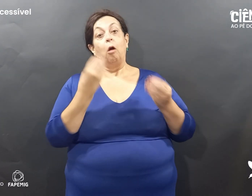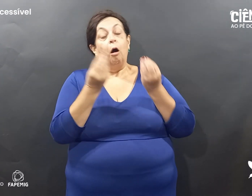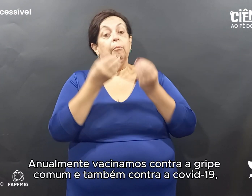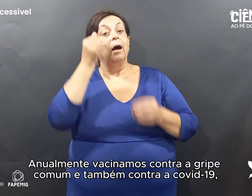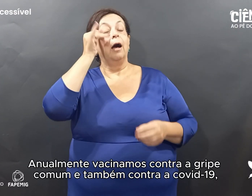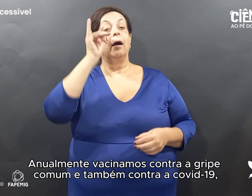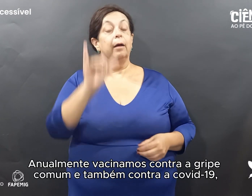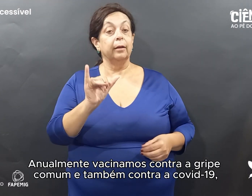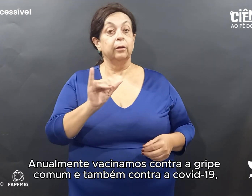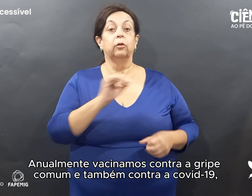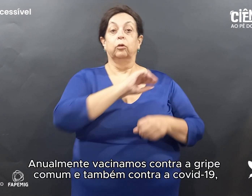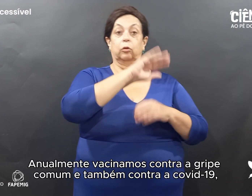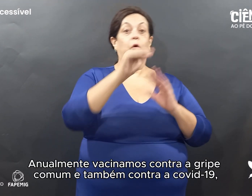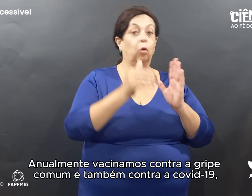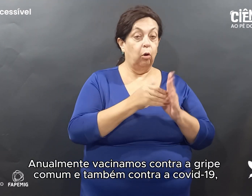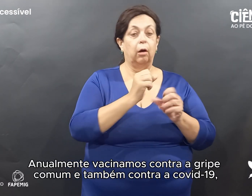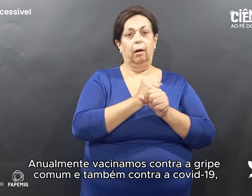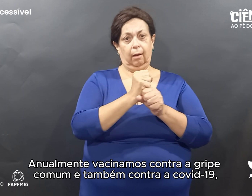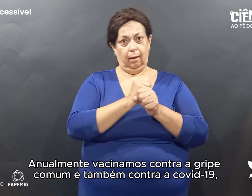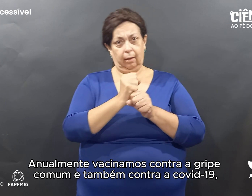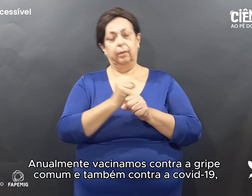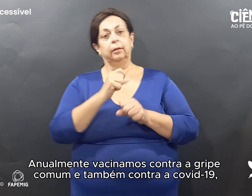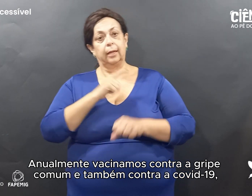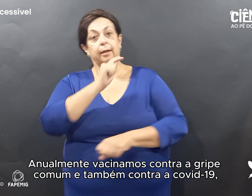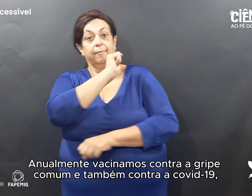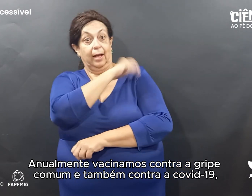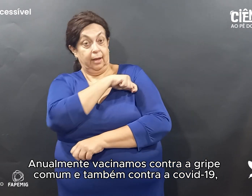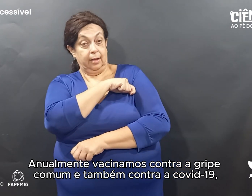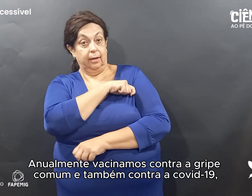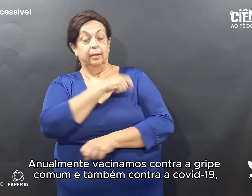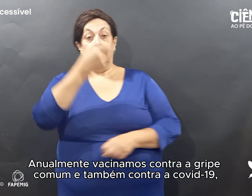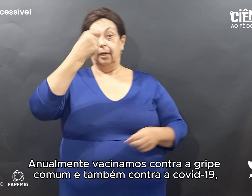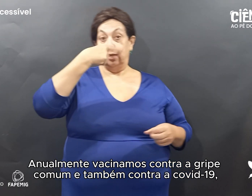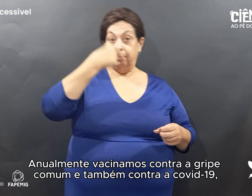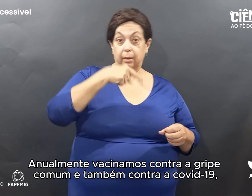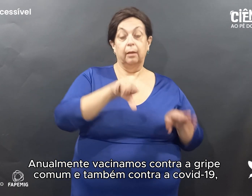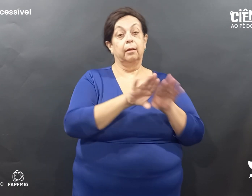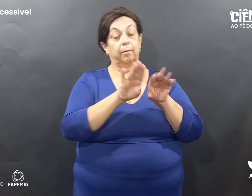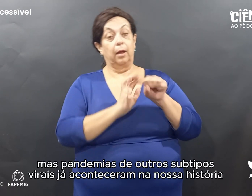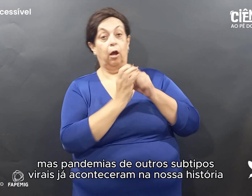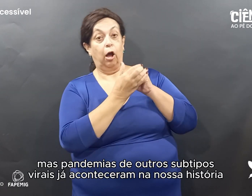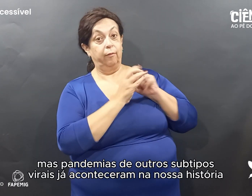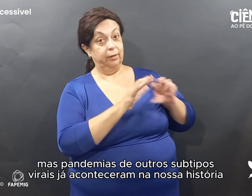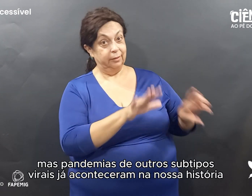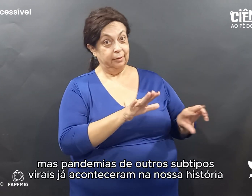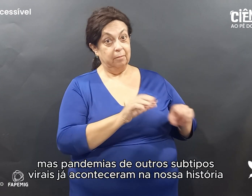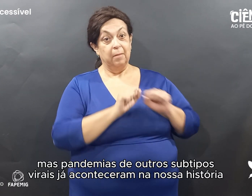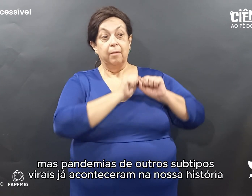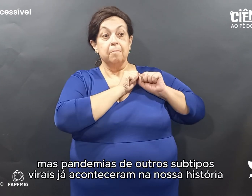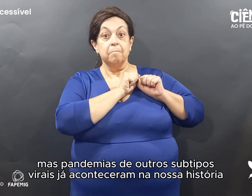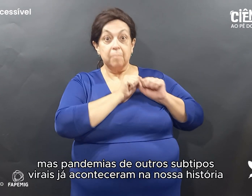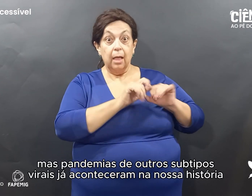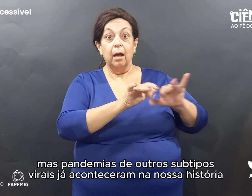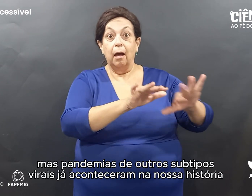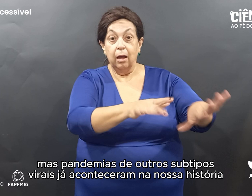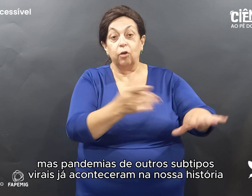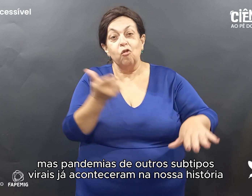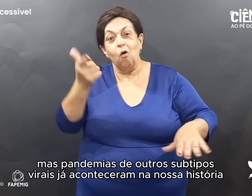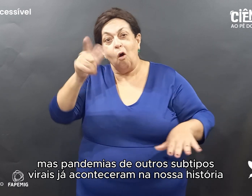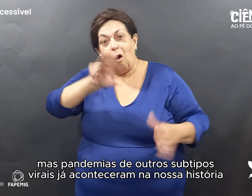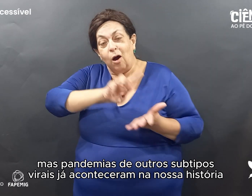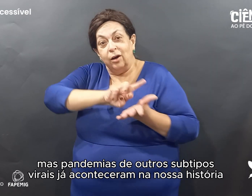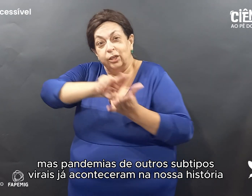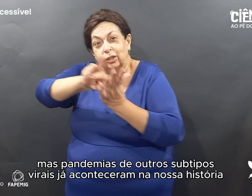prevenirmos. Anualmente, vacinamos contra a gripe comum e também contra a Covid-19, mas pandemias de outros subtipos